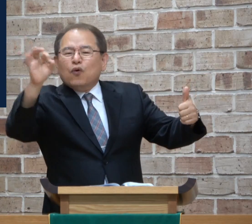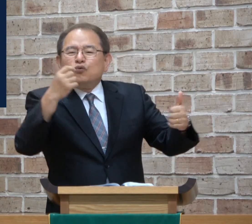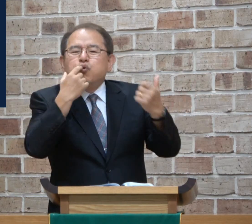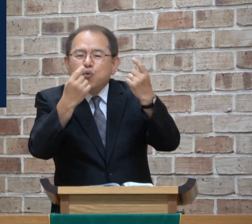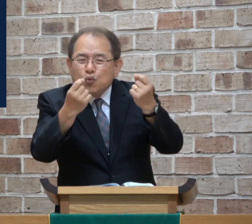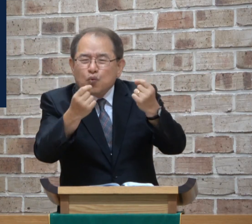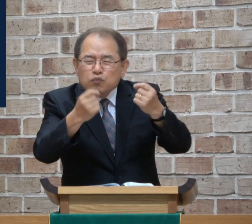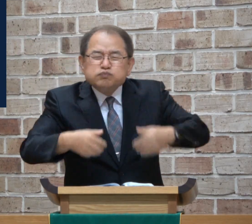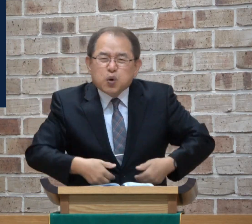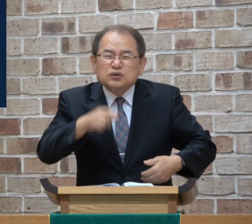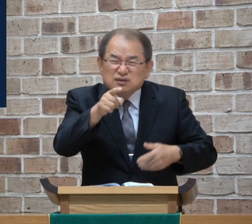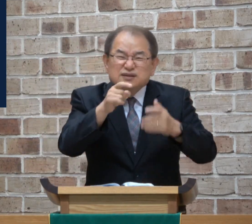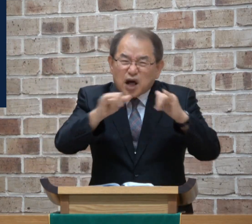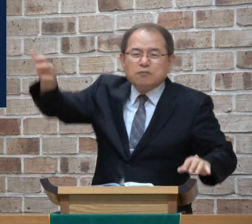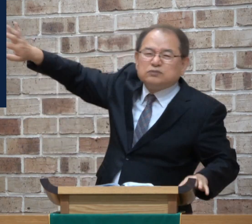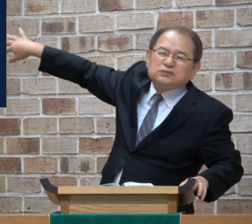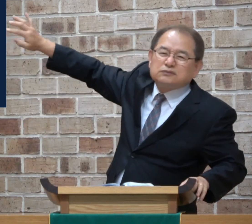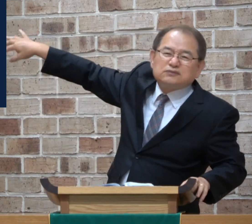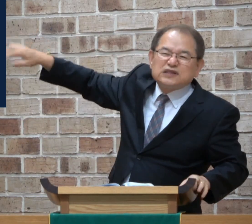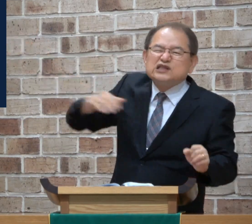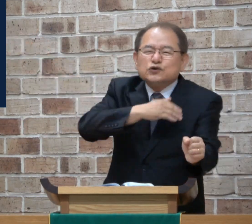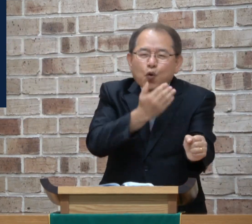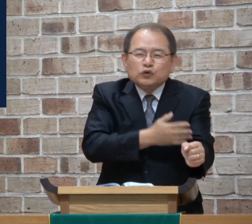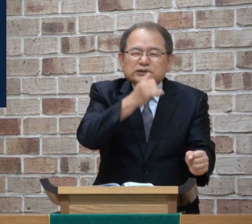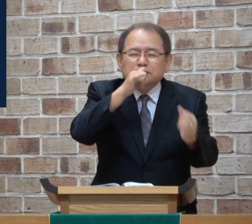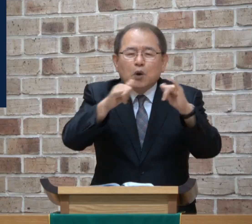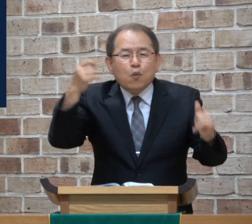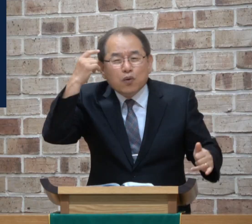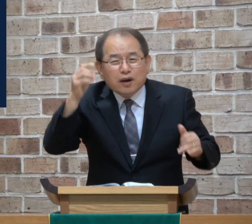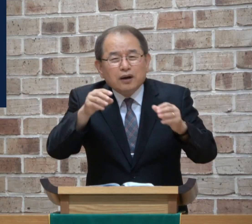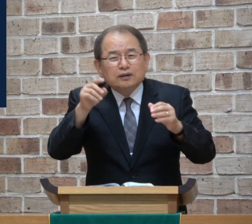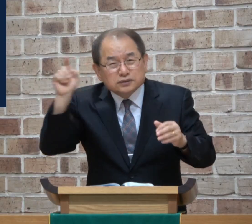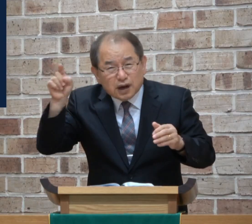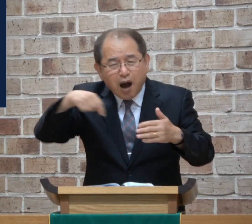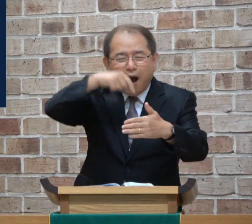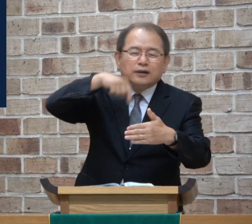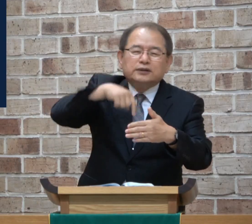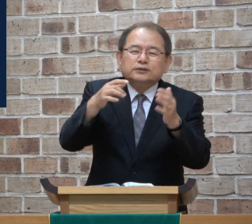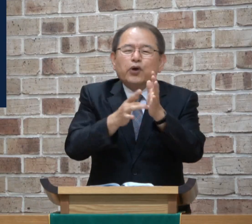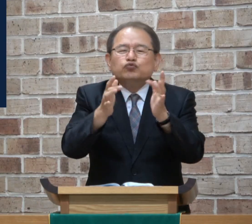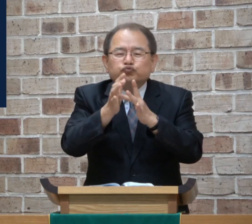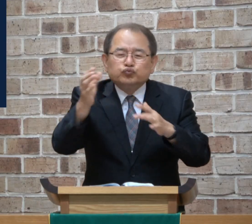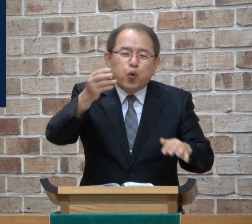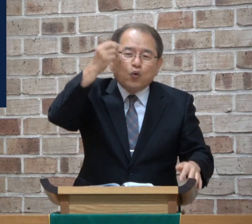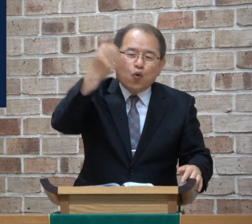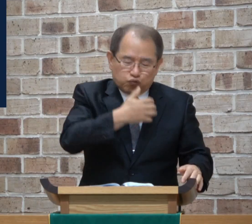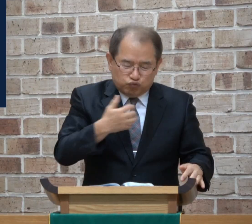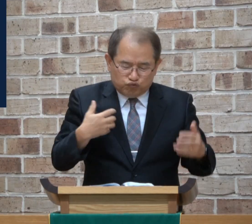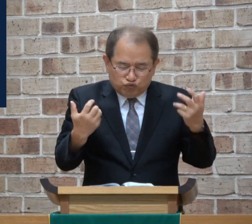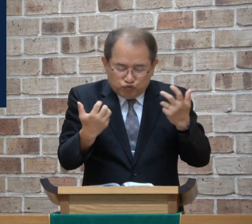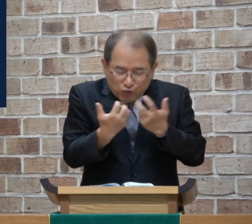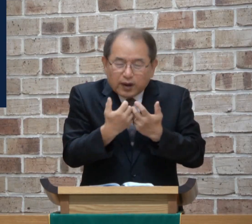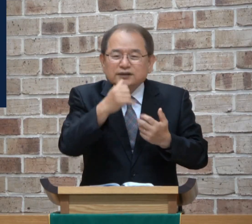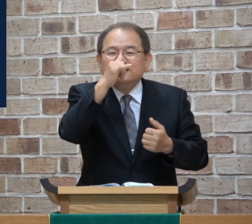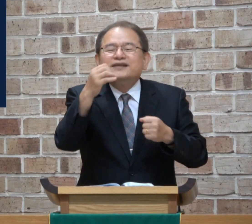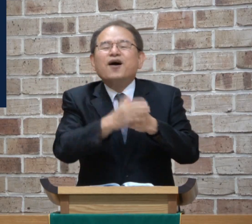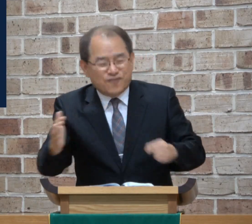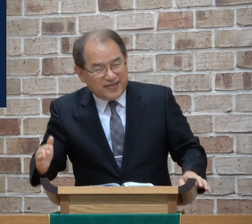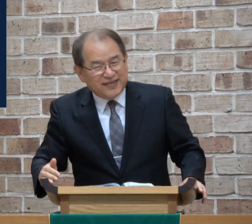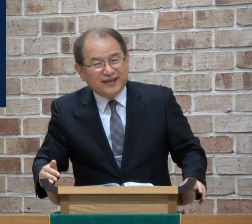또 인정받는 그런 사람입니다. 그런 사람이 경건의 능력을 갖춘 사람입니다. 왜냐하면 그분의 안에는 성령 충만한